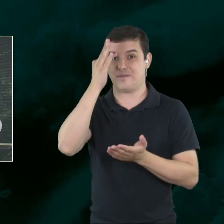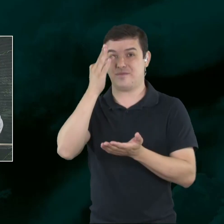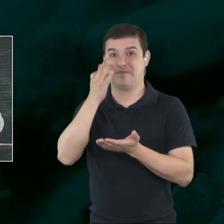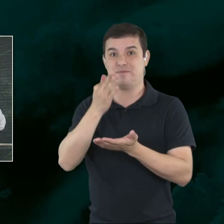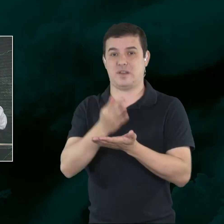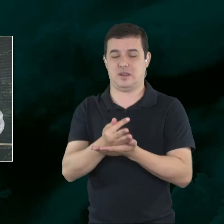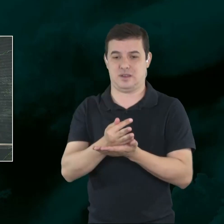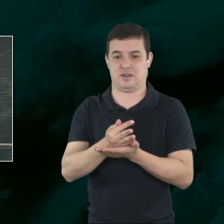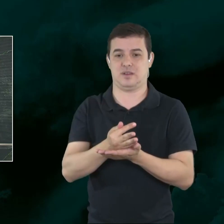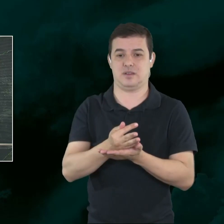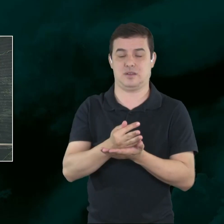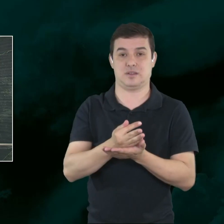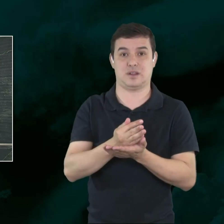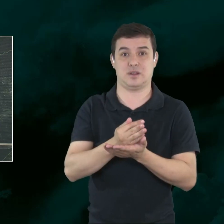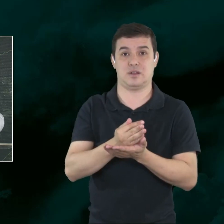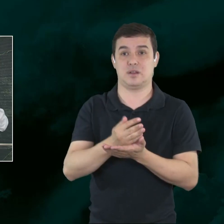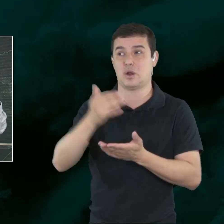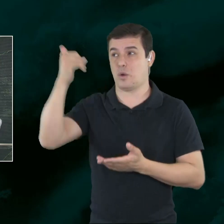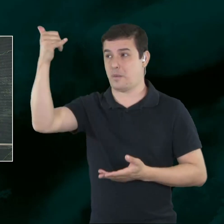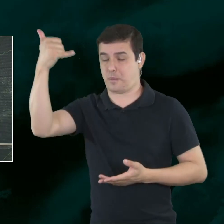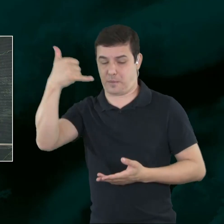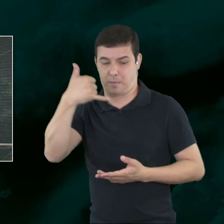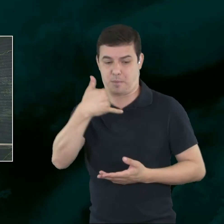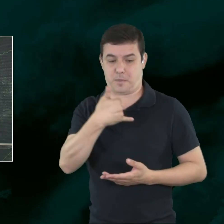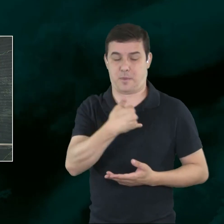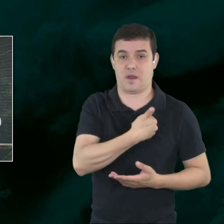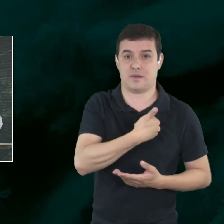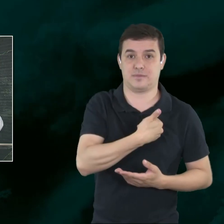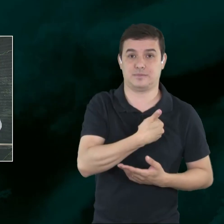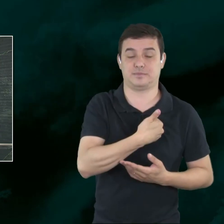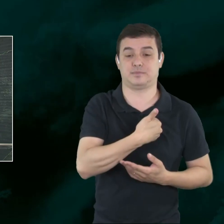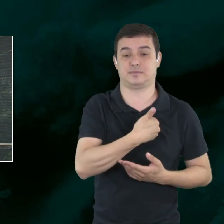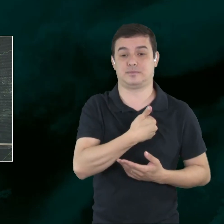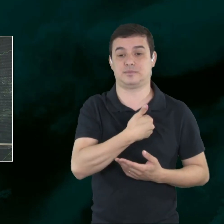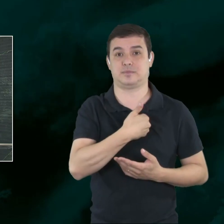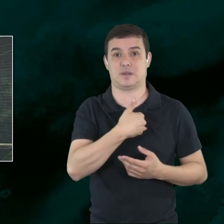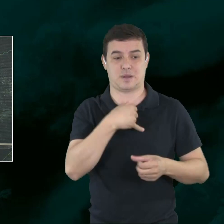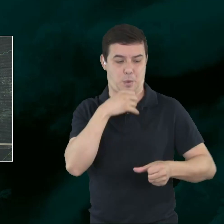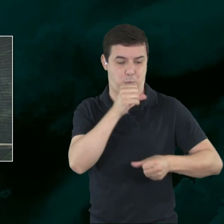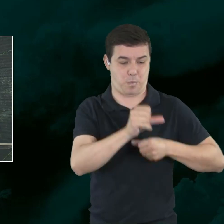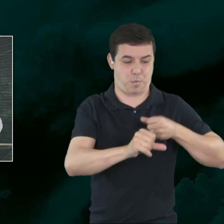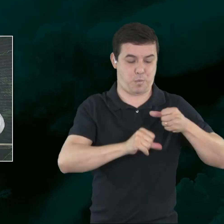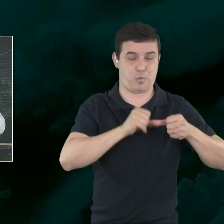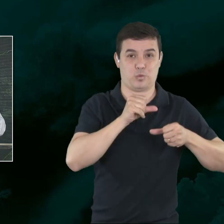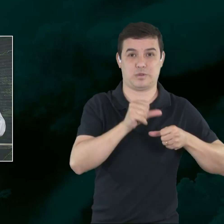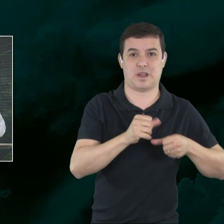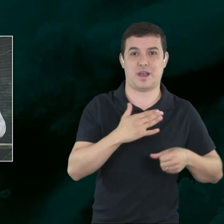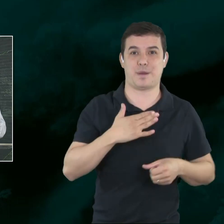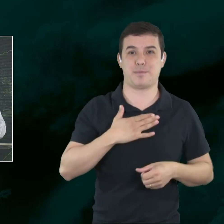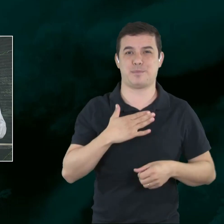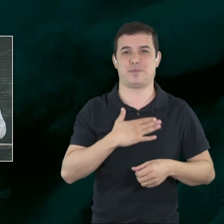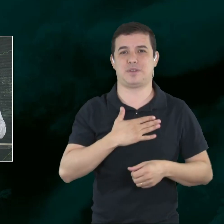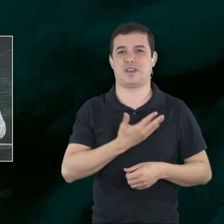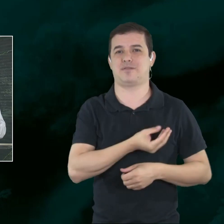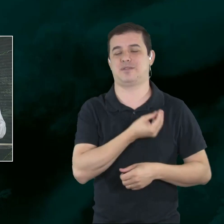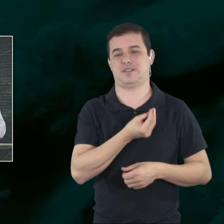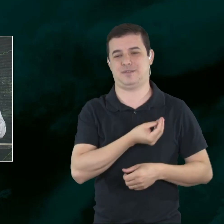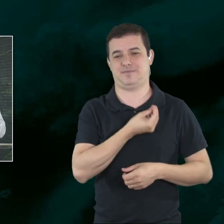que eu ouvi pela palavra profética, pela palavra fundamental, não se tornarem a minha